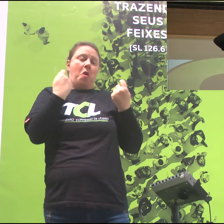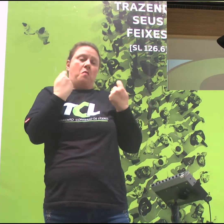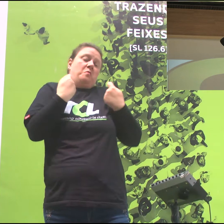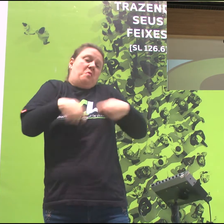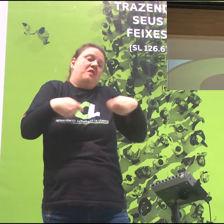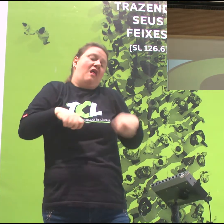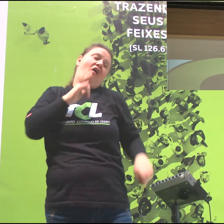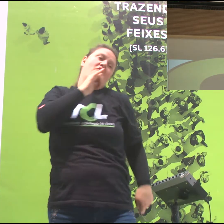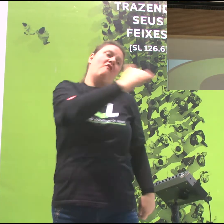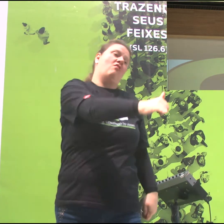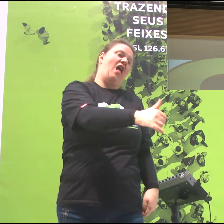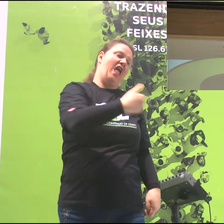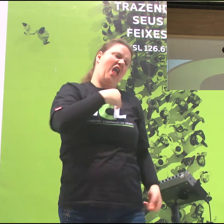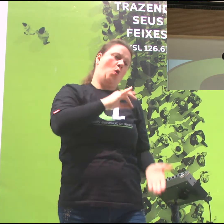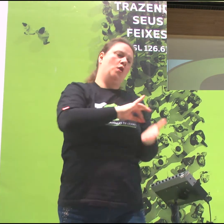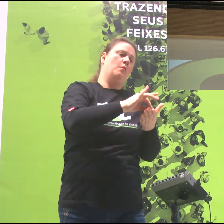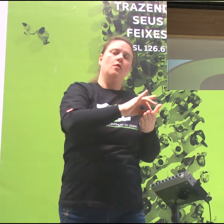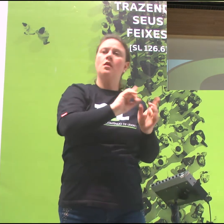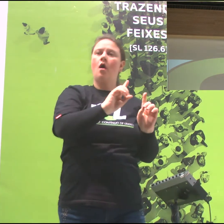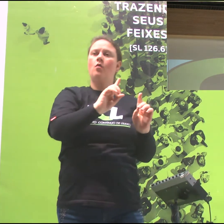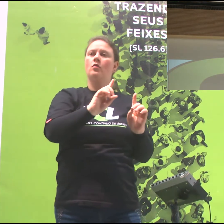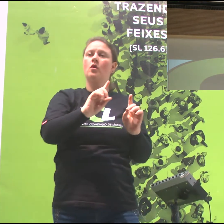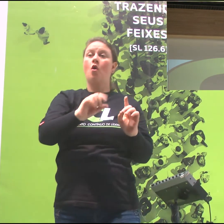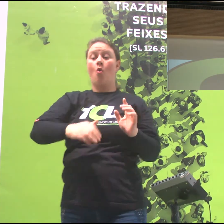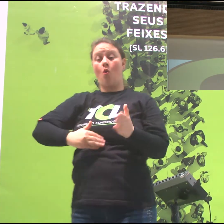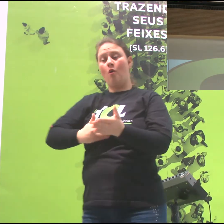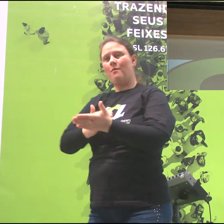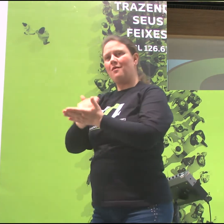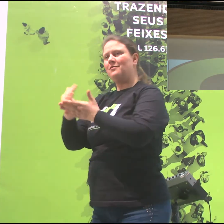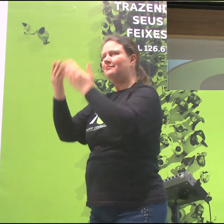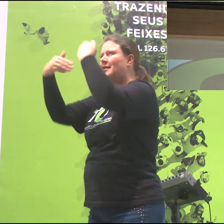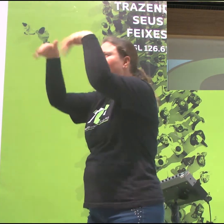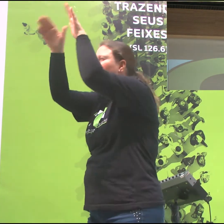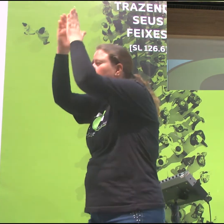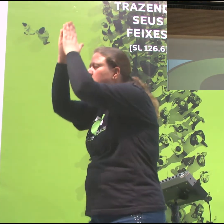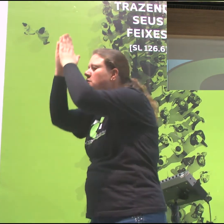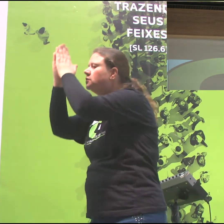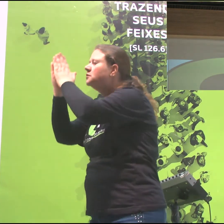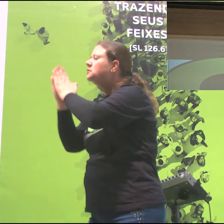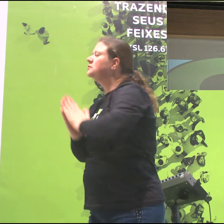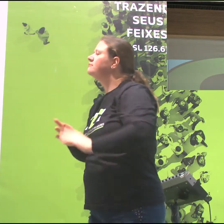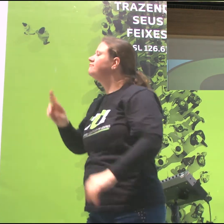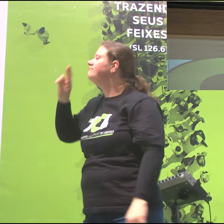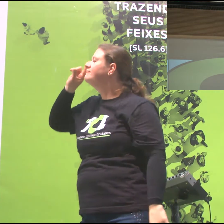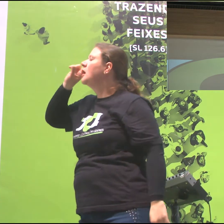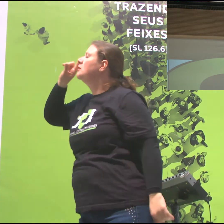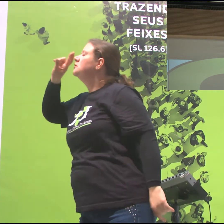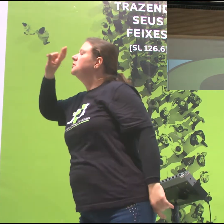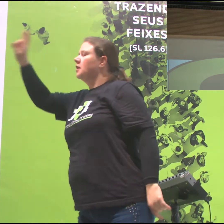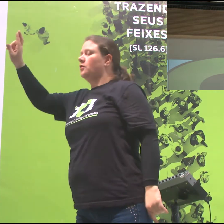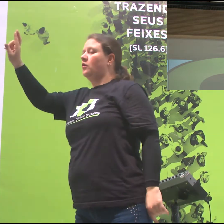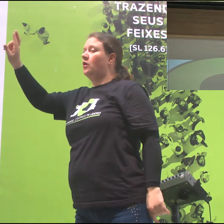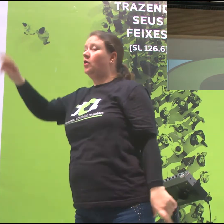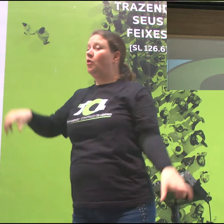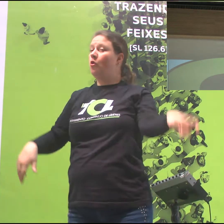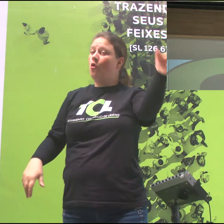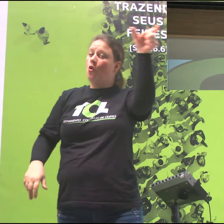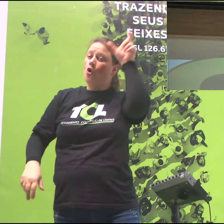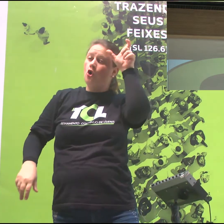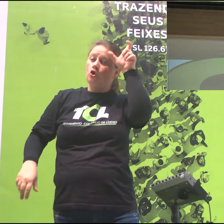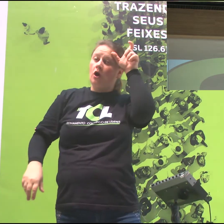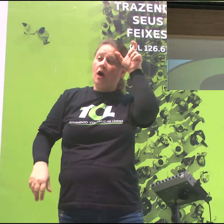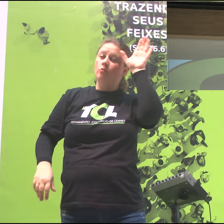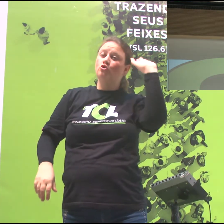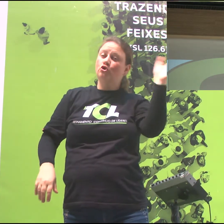diabo. Basta que nós adoremos ao Senhor dizendo sim para Jesus e automaticamente nós nos tornamos inimigos do